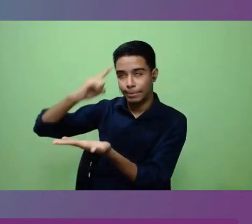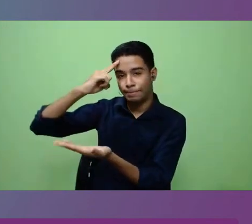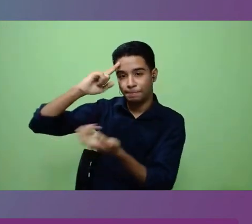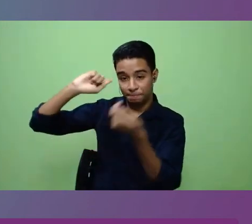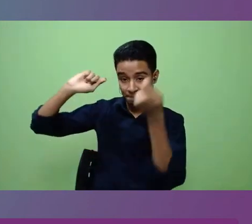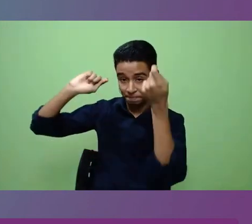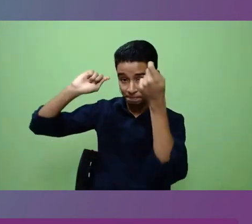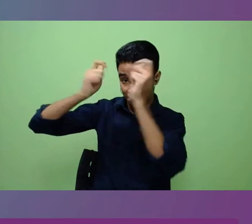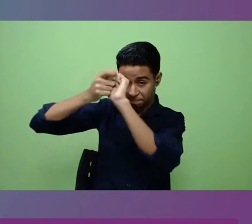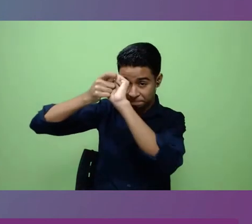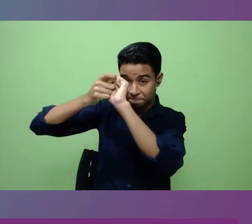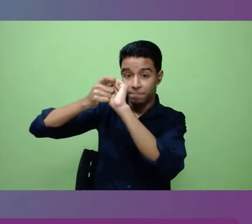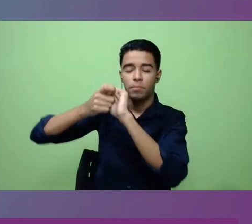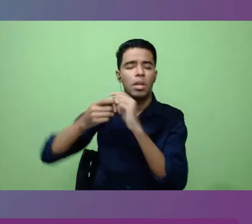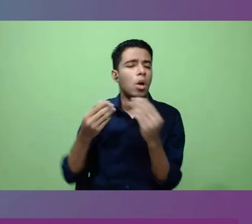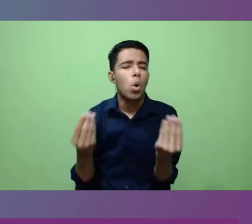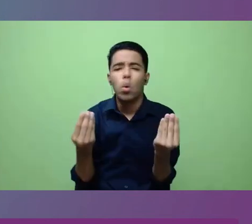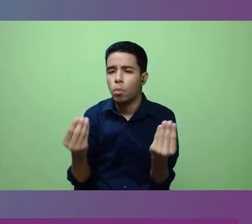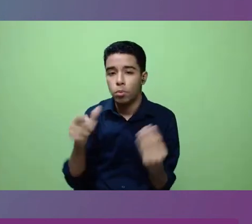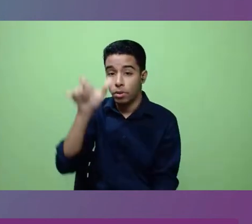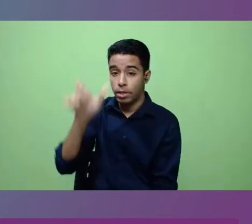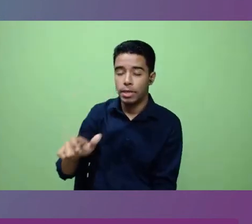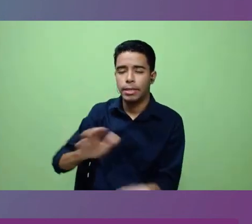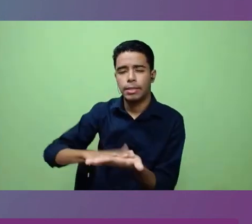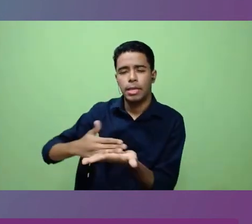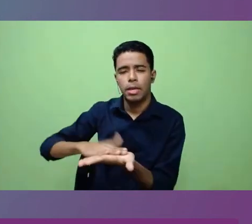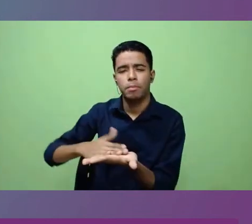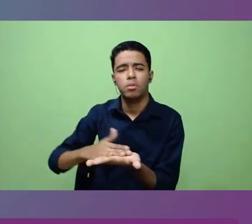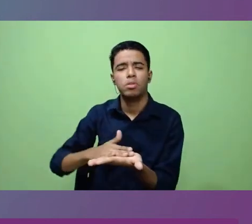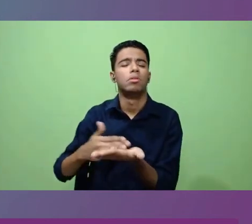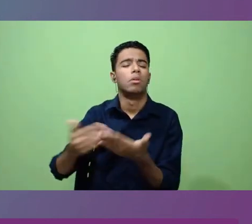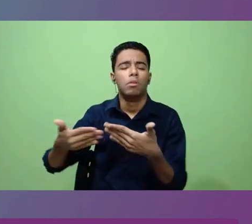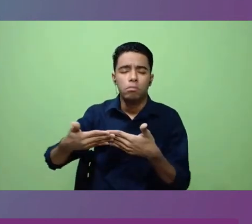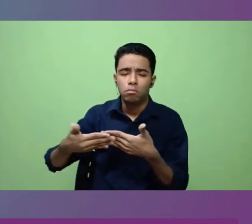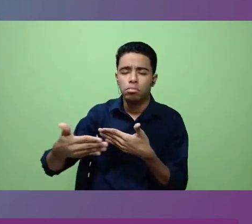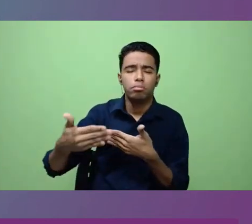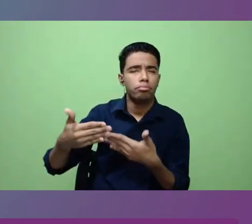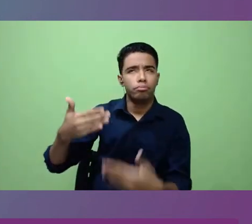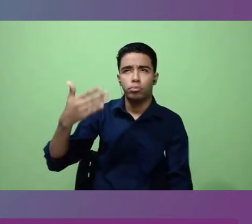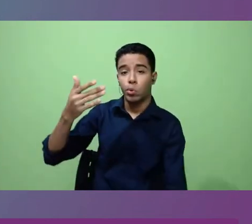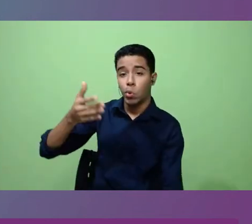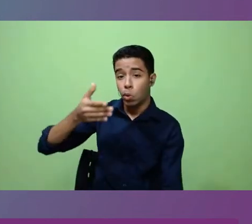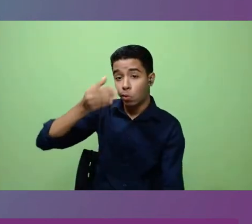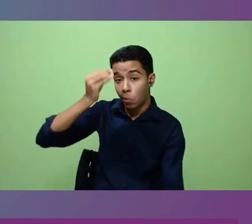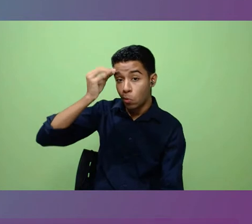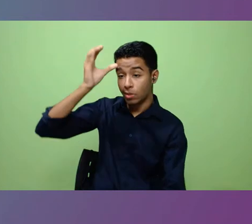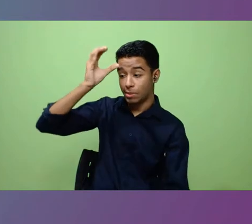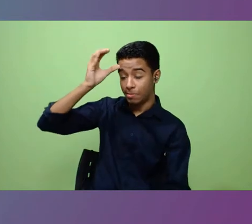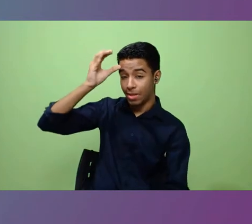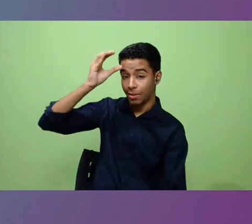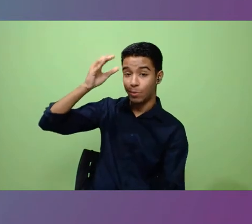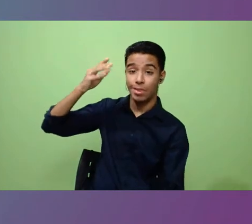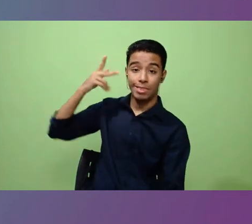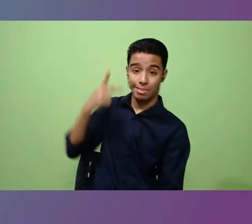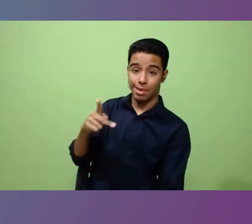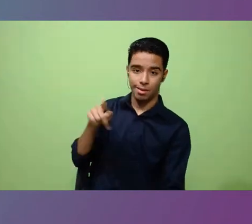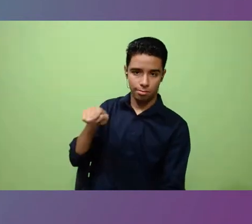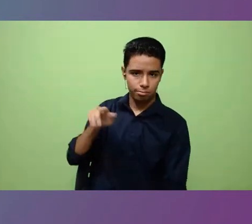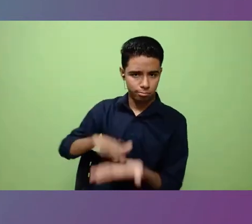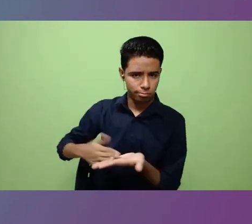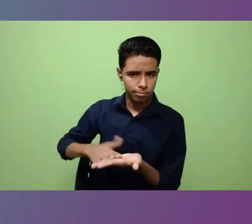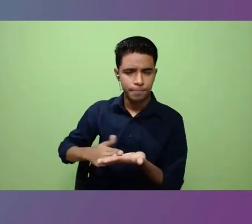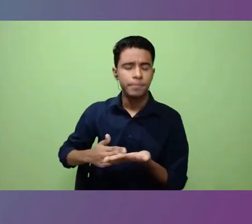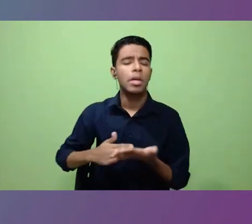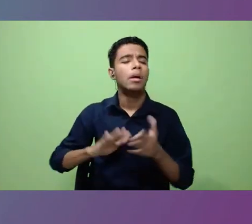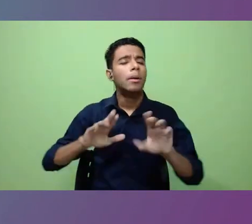daquilo que ele sabe. Então, aí, a gente já começa a observar que as escolhas tradutórias, elas são muito